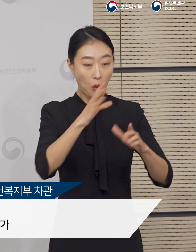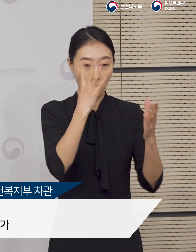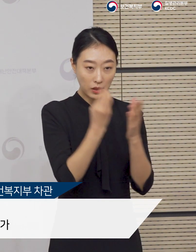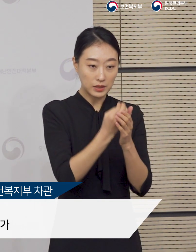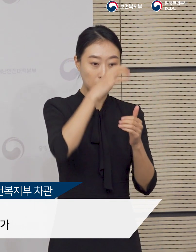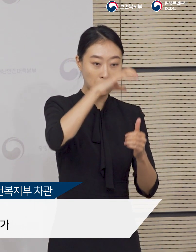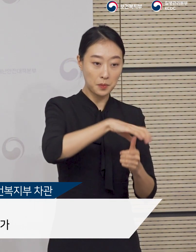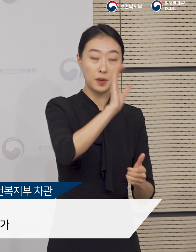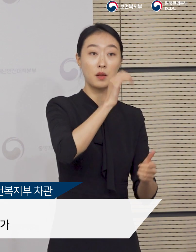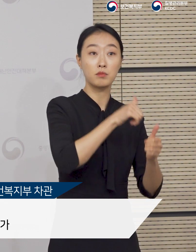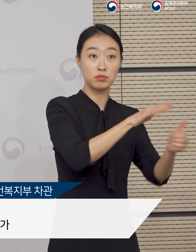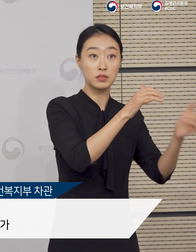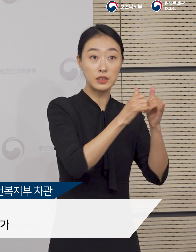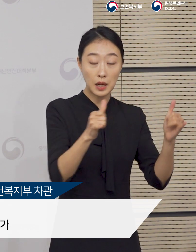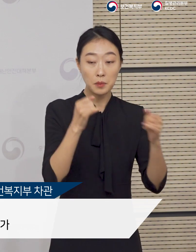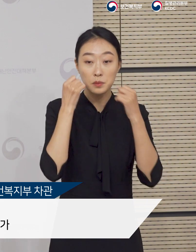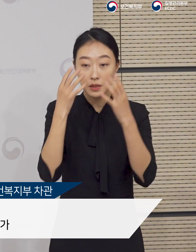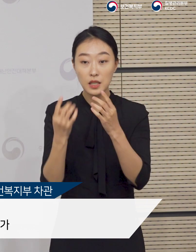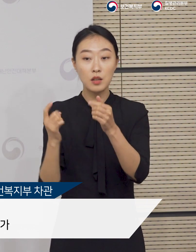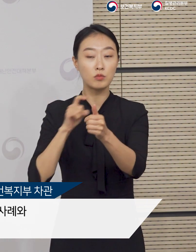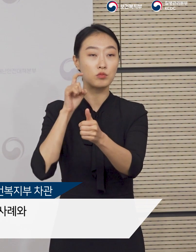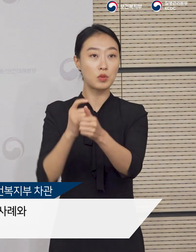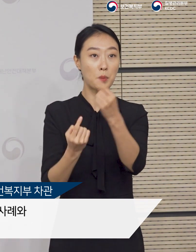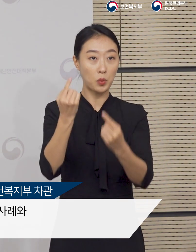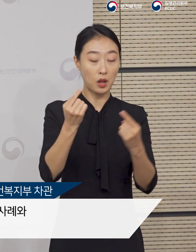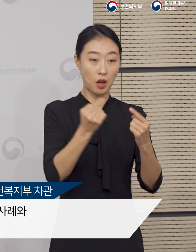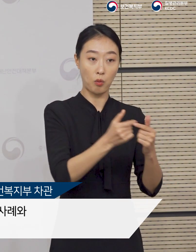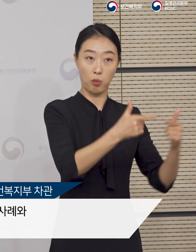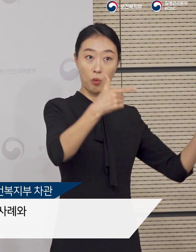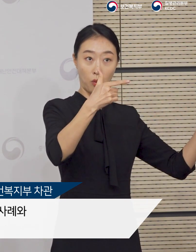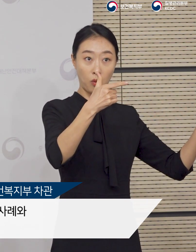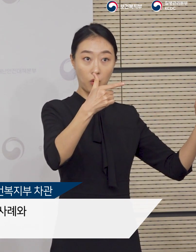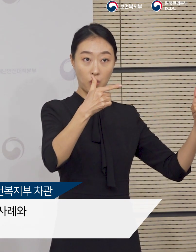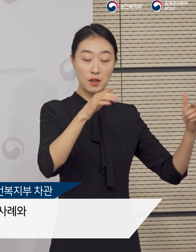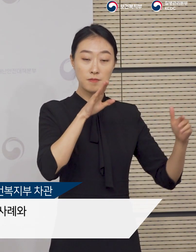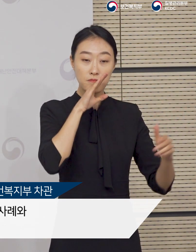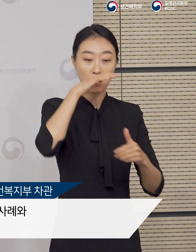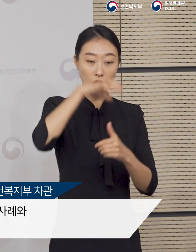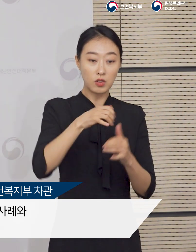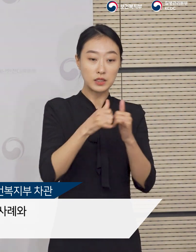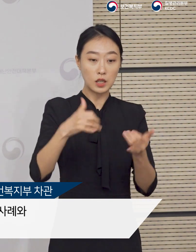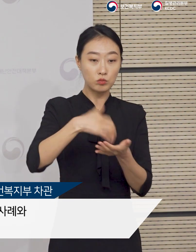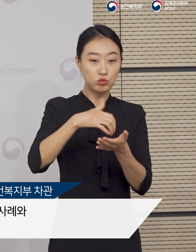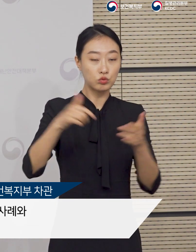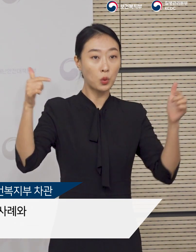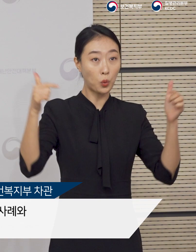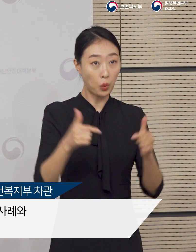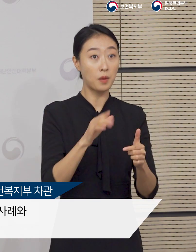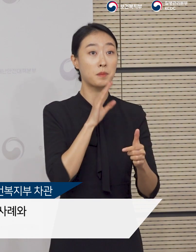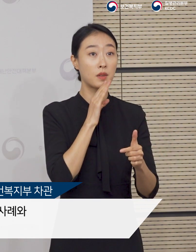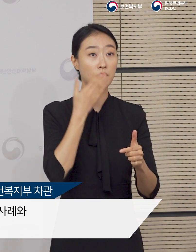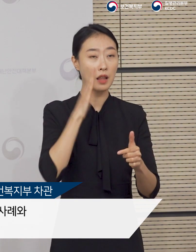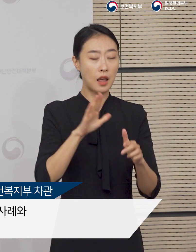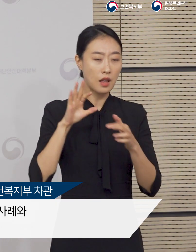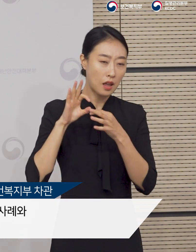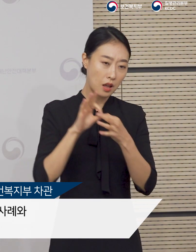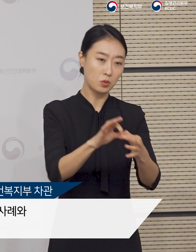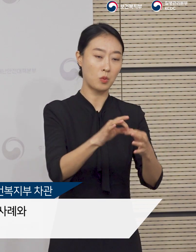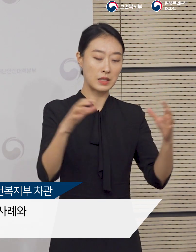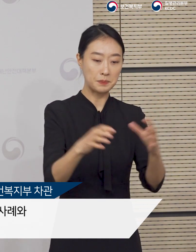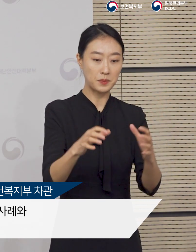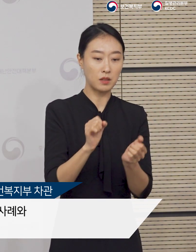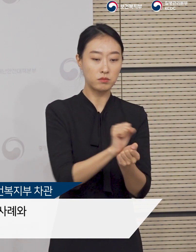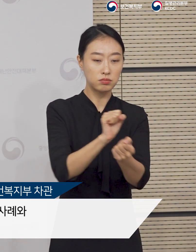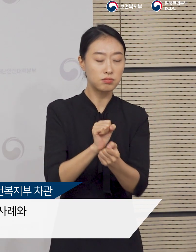초과하여 격리 치료 중인 환자 수가 꾸준히 감소하고는 있으나 여전히 집단시설 감염